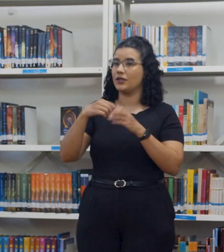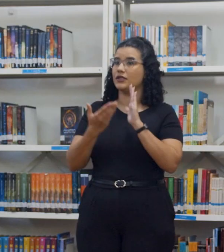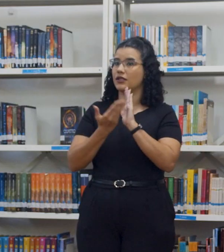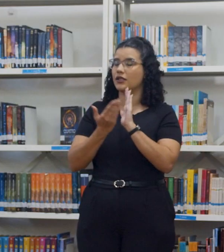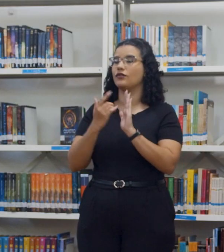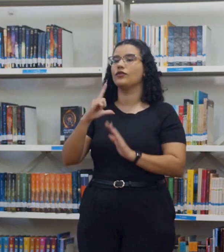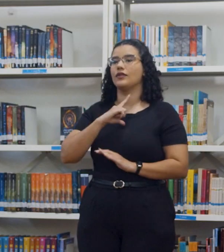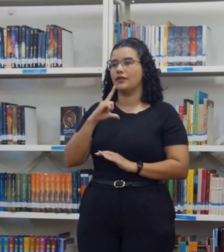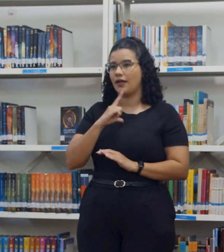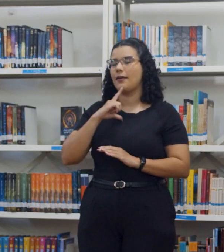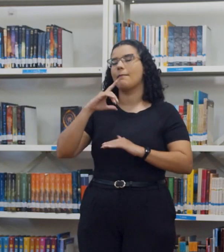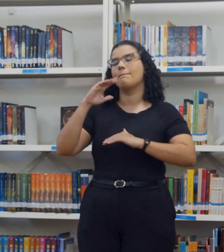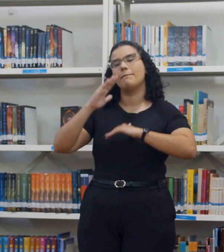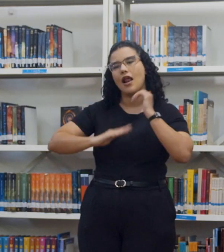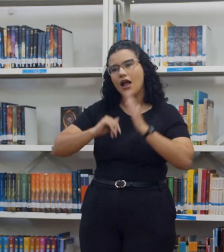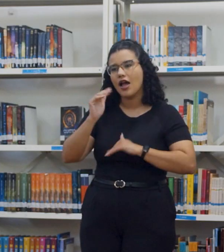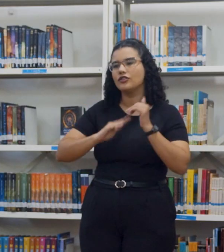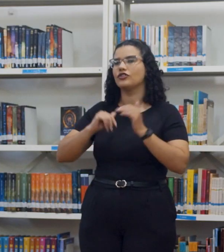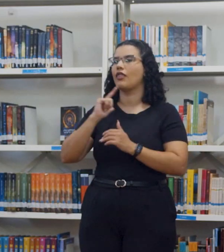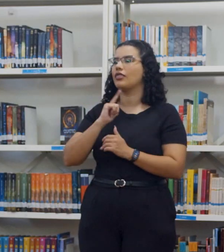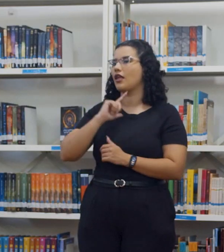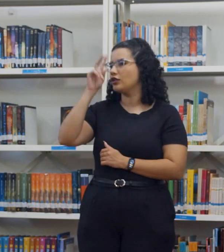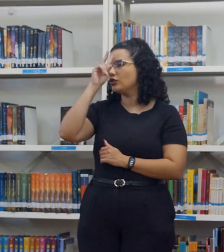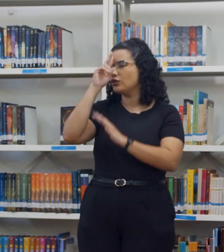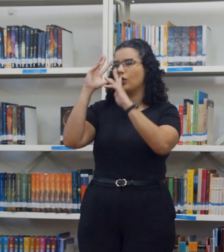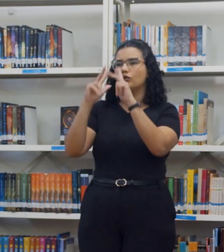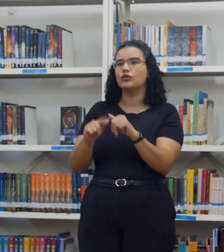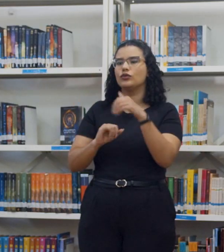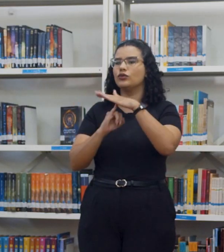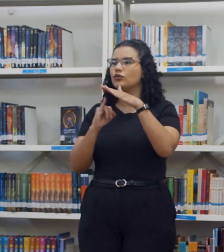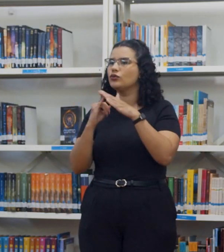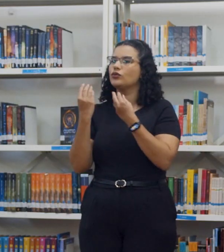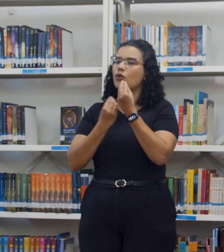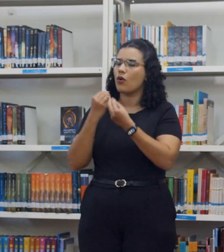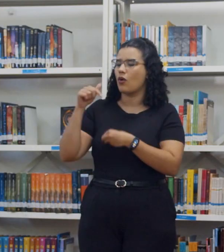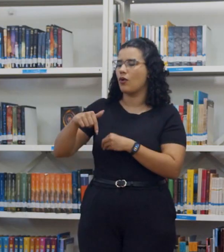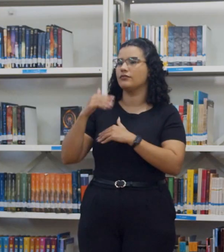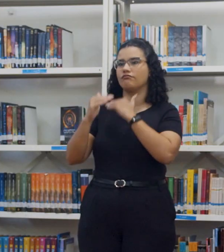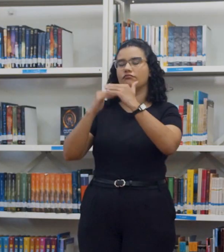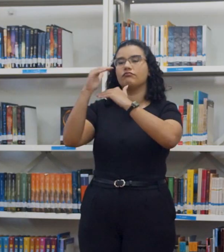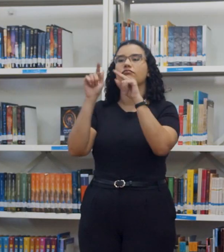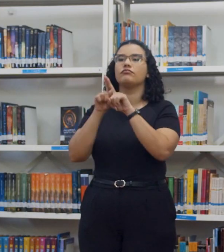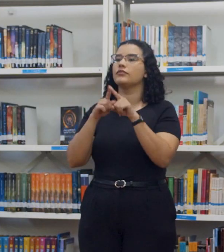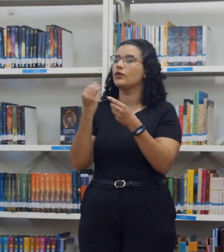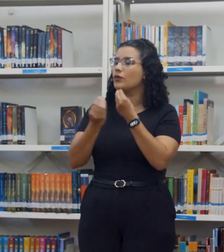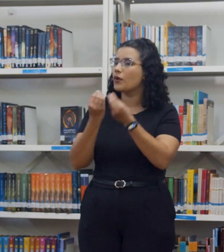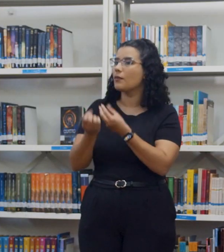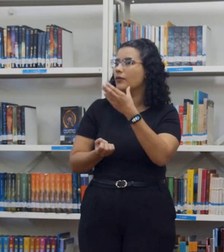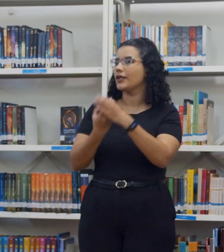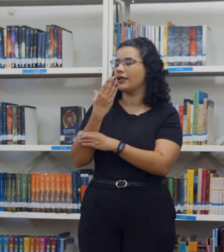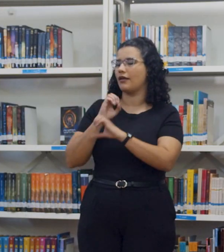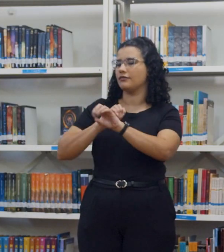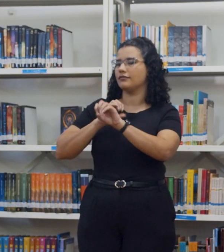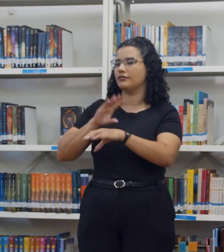tem práticas, a gente tem todo o histórico do Instituto, como que a gente se desenvolveu, como que eu criei a metodologia em